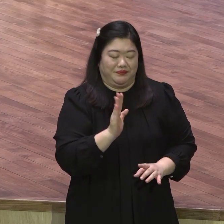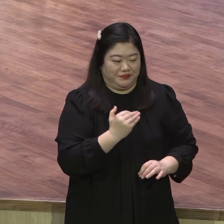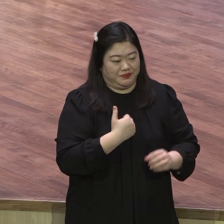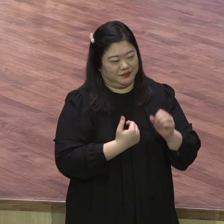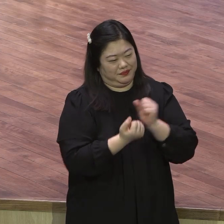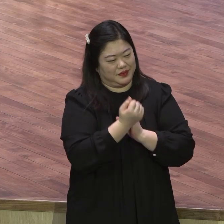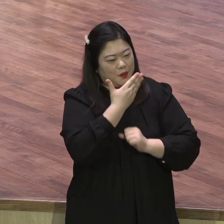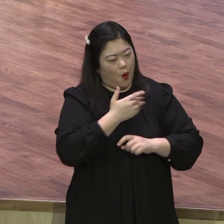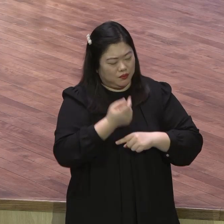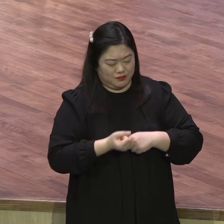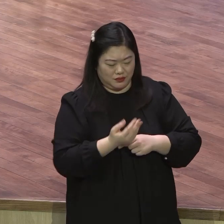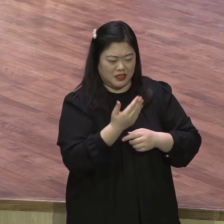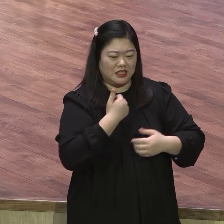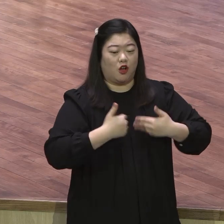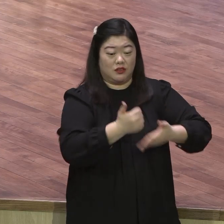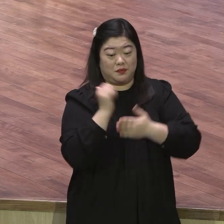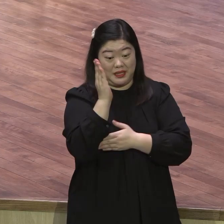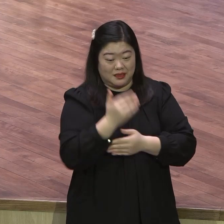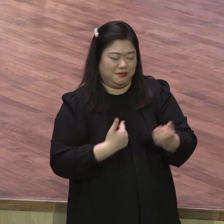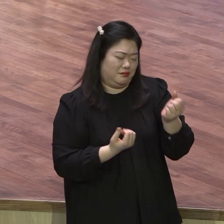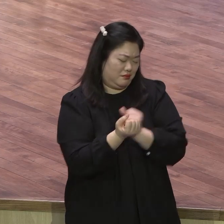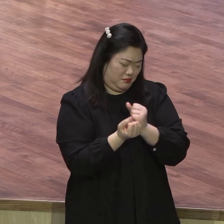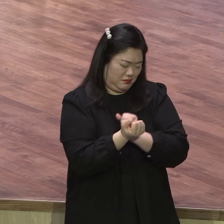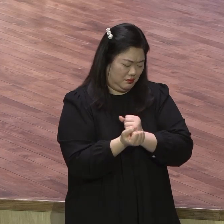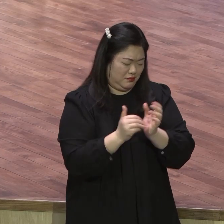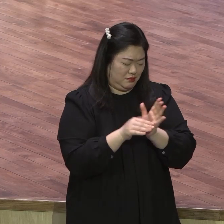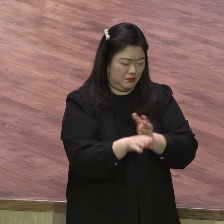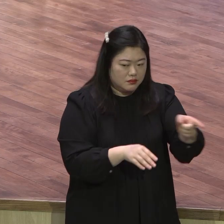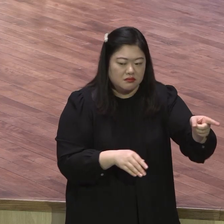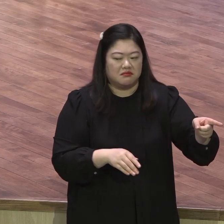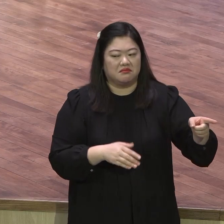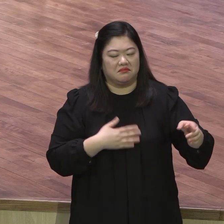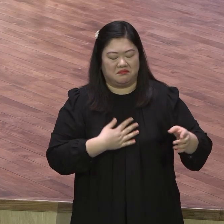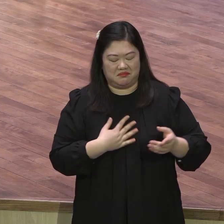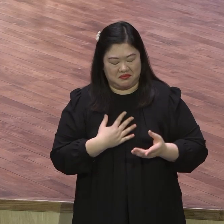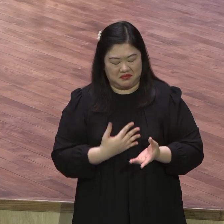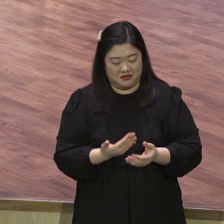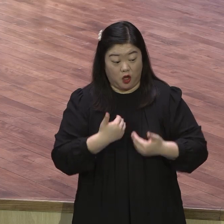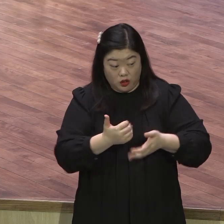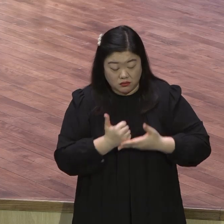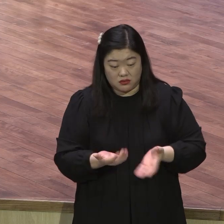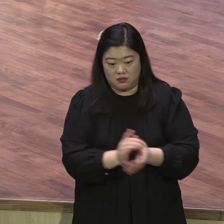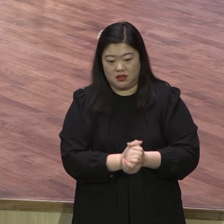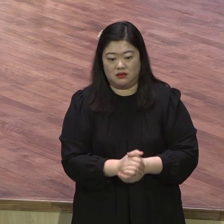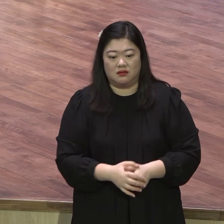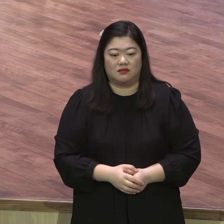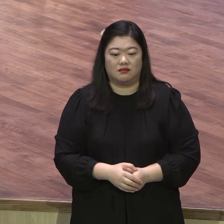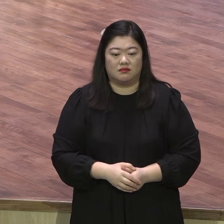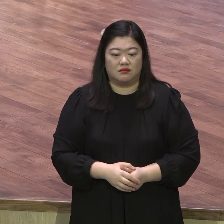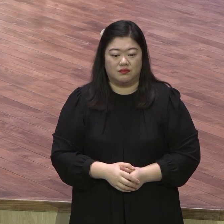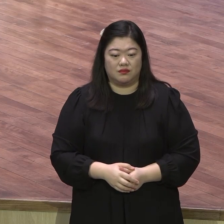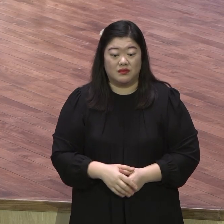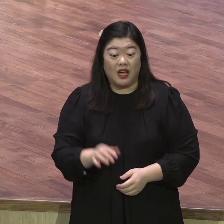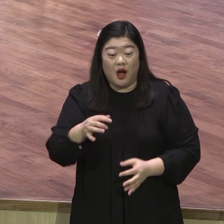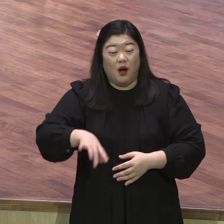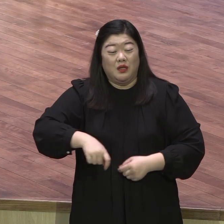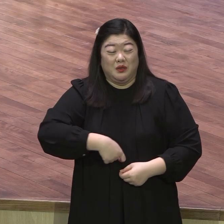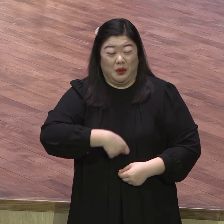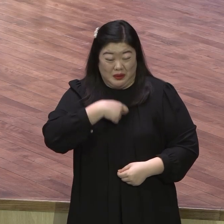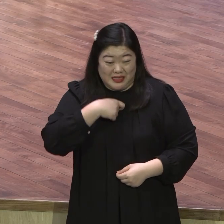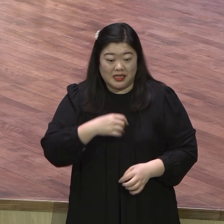보금전화하는 곳이지. 사람 살리는 곳이지. 제가 정치인이 됐든 재벌이 됐든 나 아무 상관 아무 상관 다